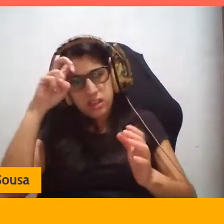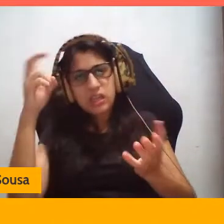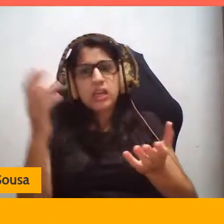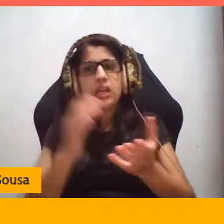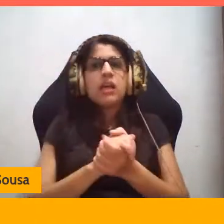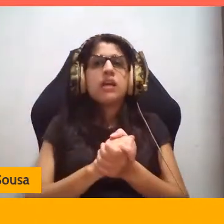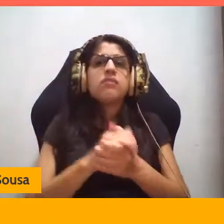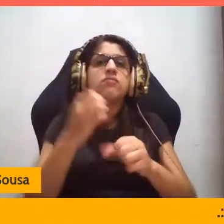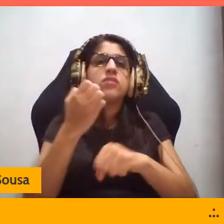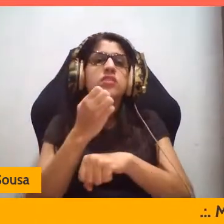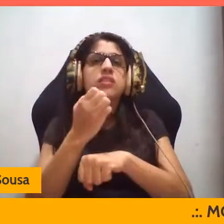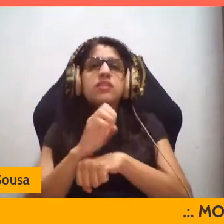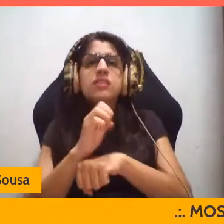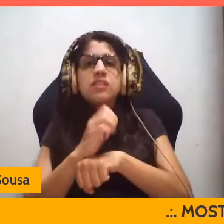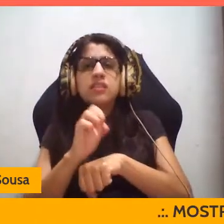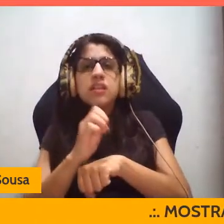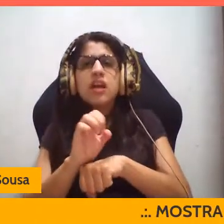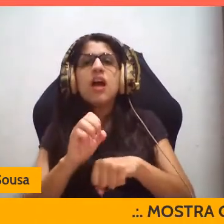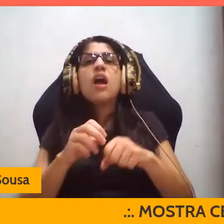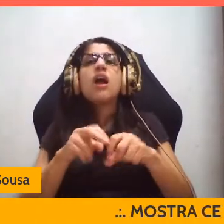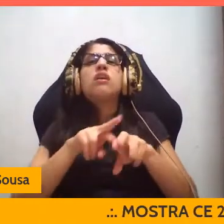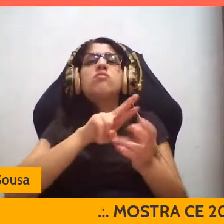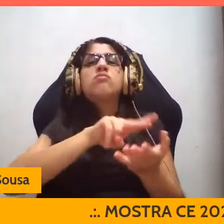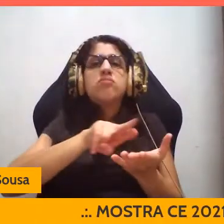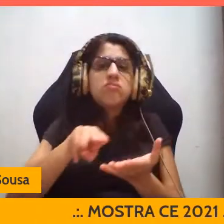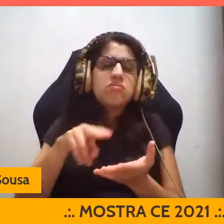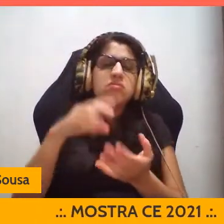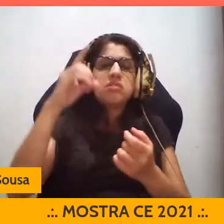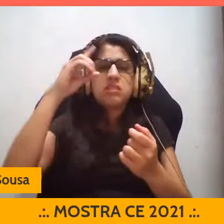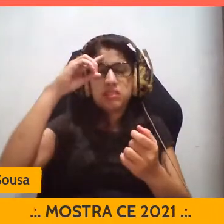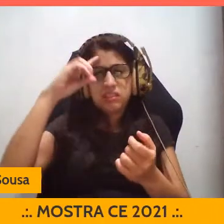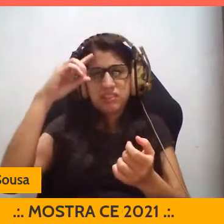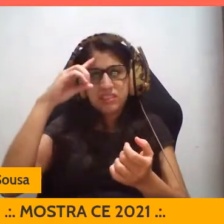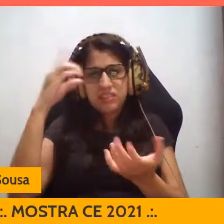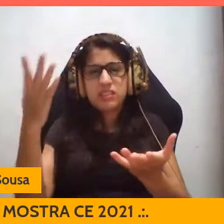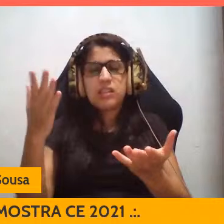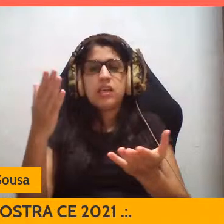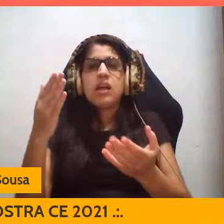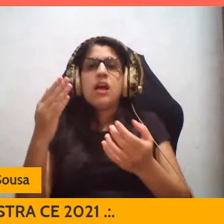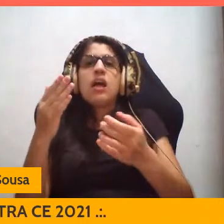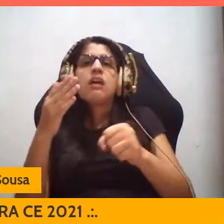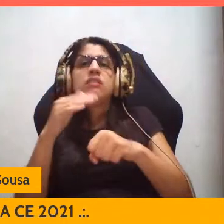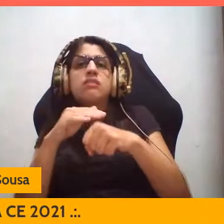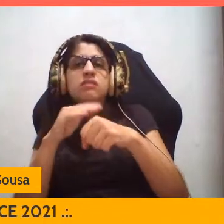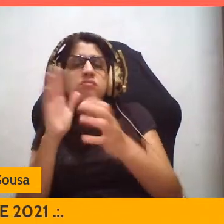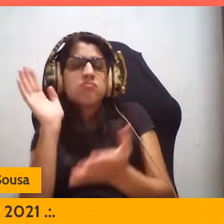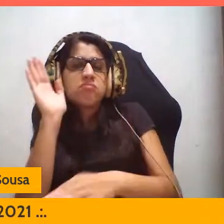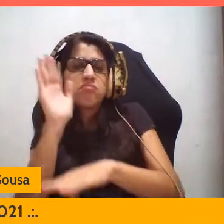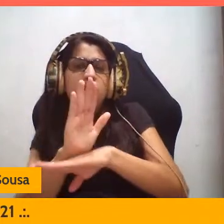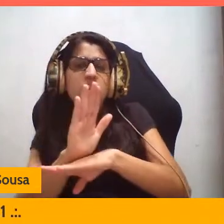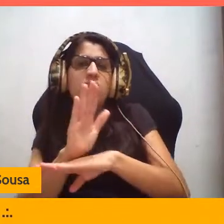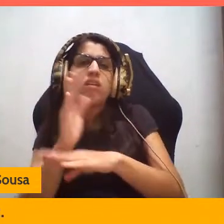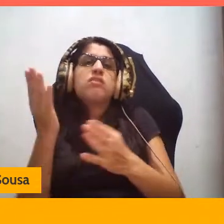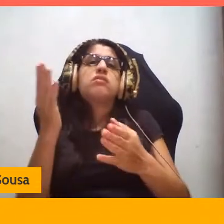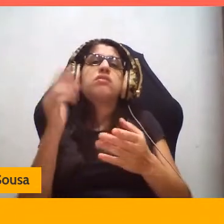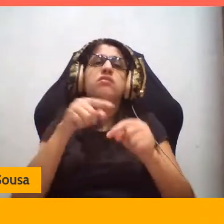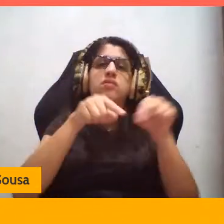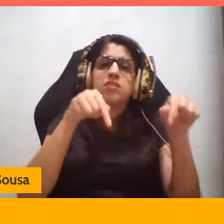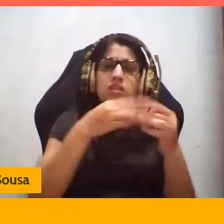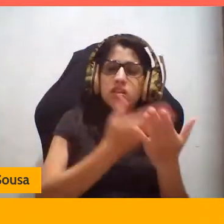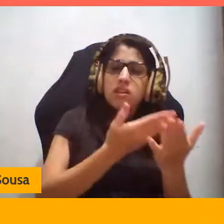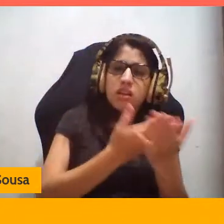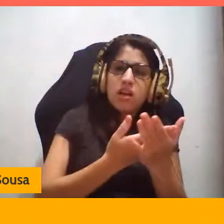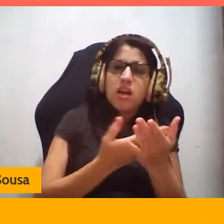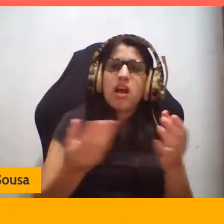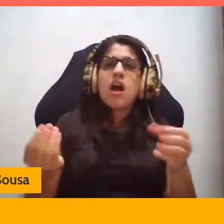dia, né, passou de dia, né, de manhã ou à tarde, estava em sala de aula na universidade. À noite, eles estavam